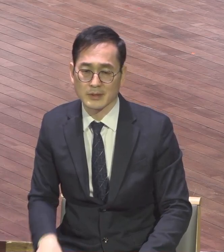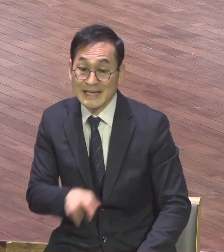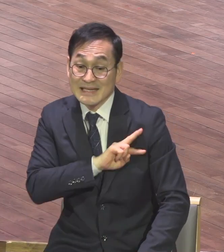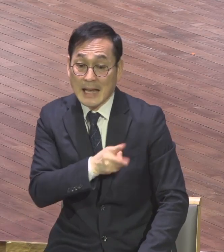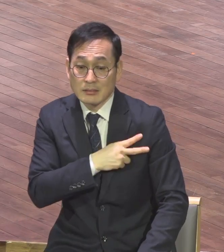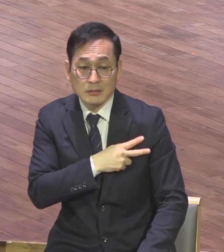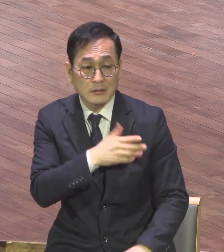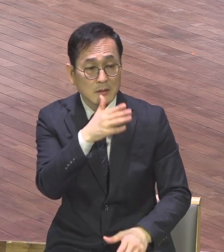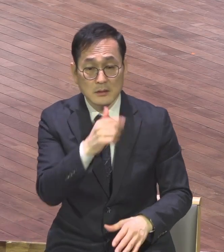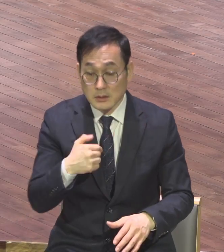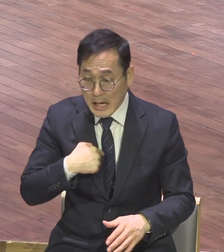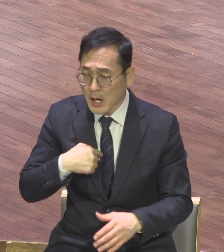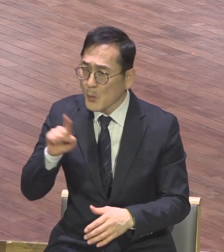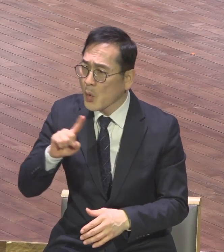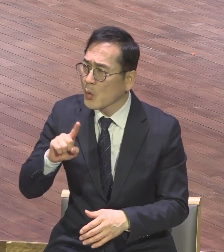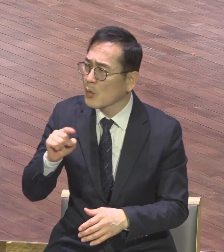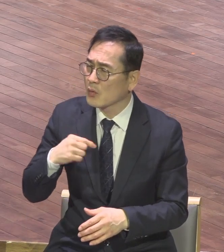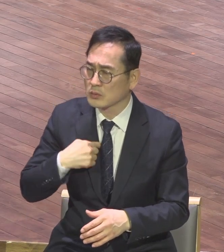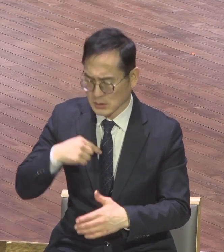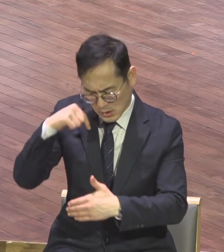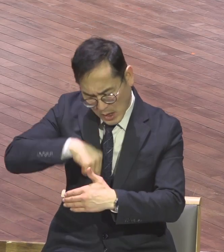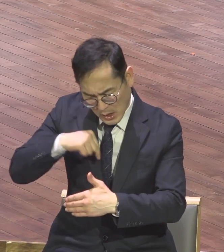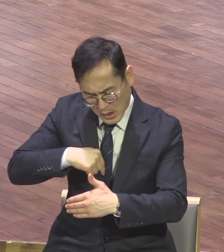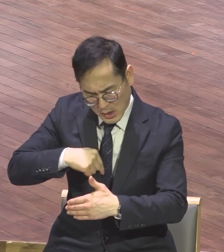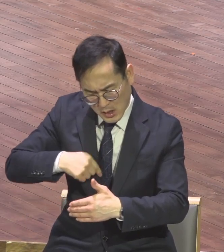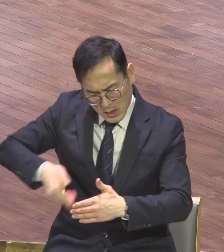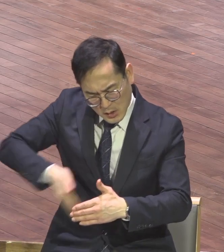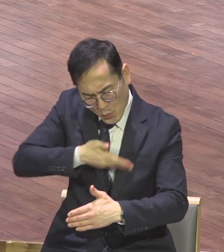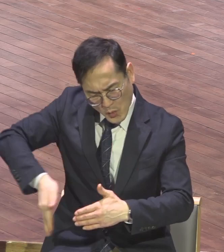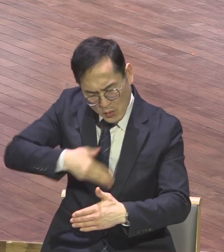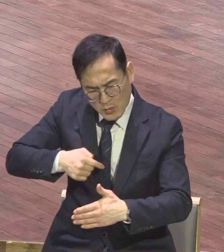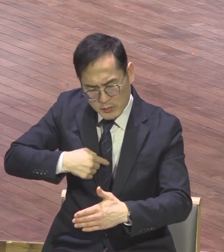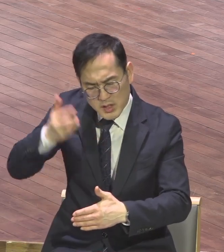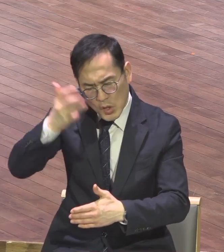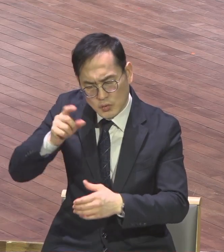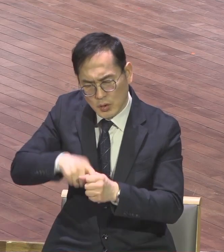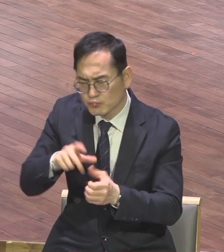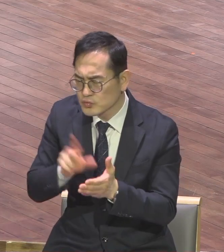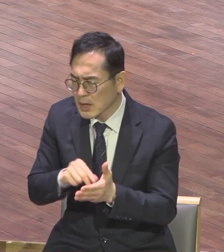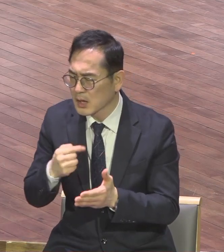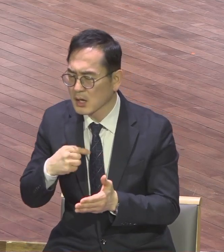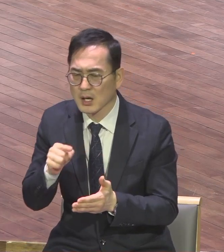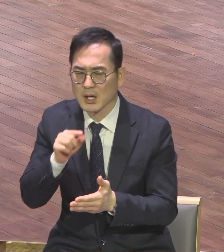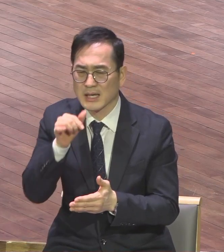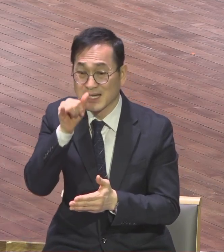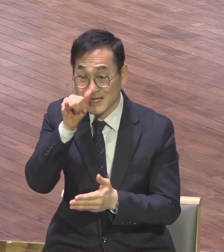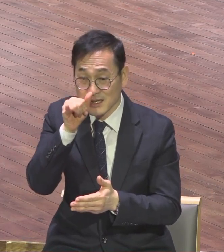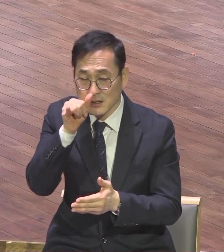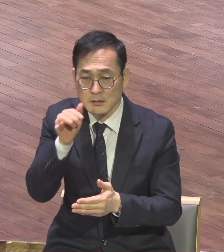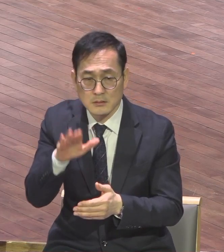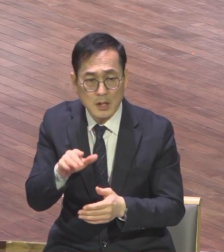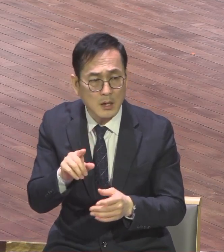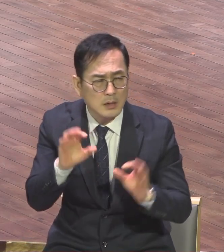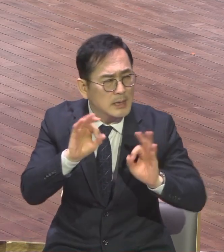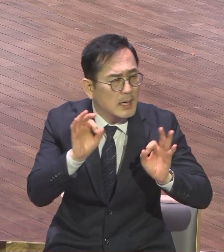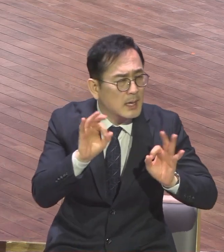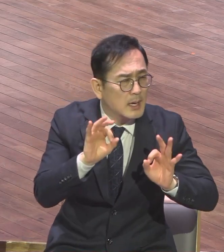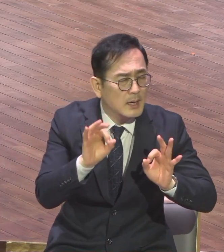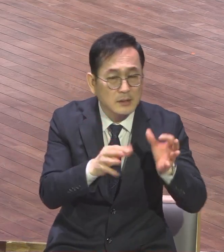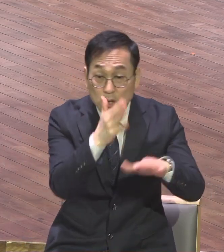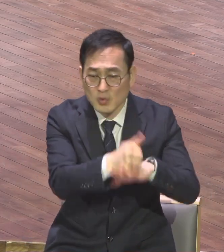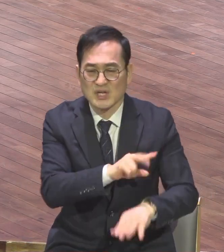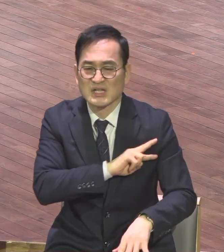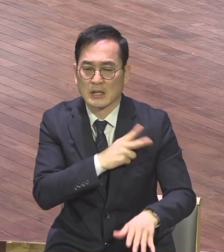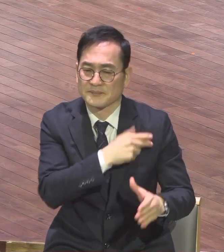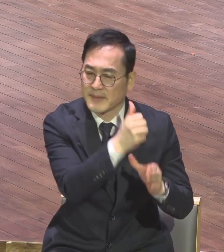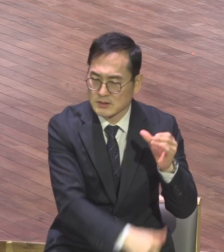사이비에 가겠습니까? 영적 존재인 인간이 하나님을 떠난 것은 모든 것을 잃어버린 겁니다. 그 사실을